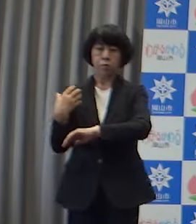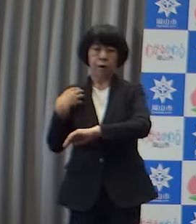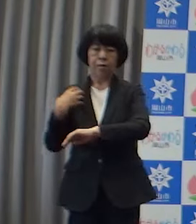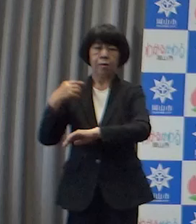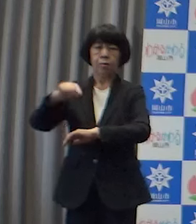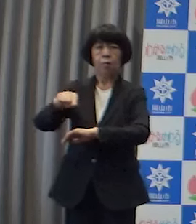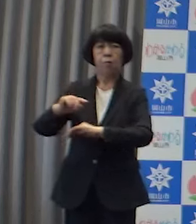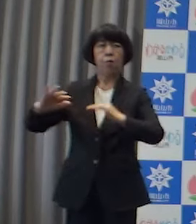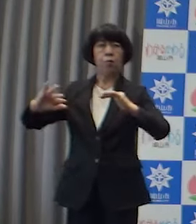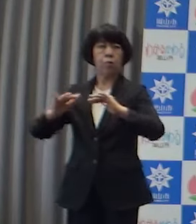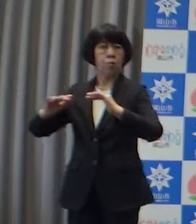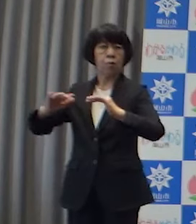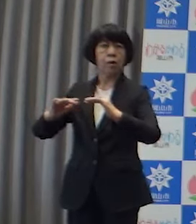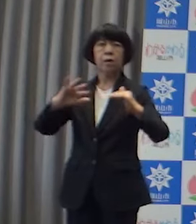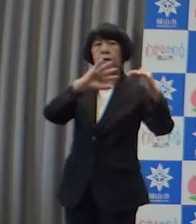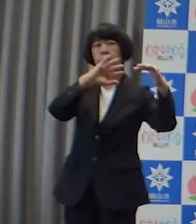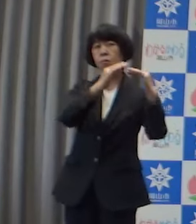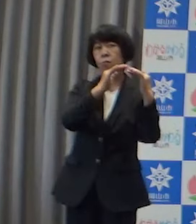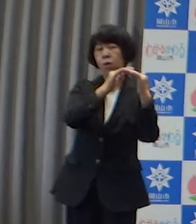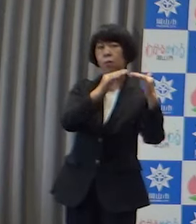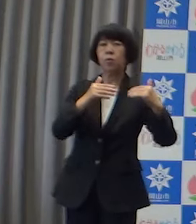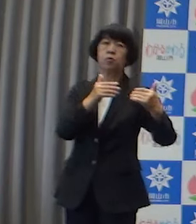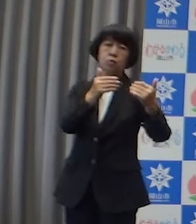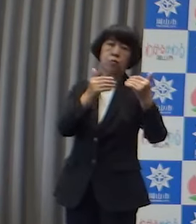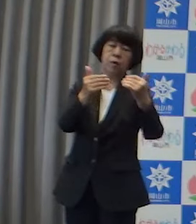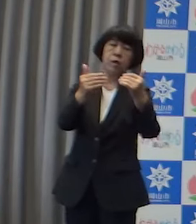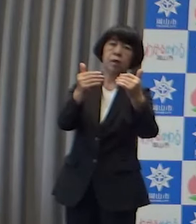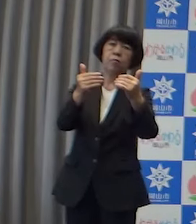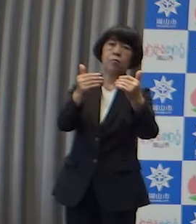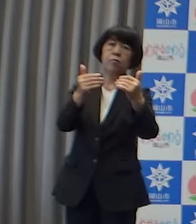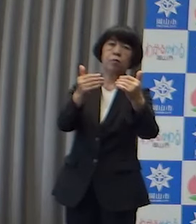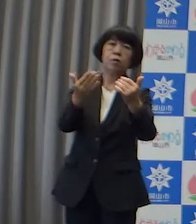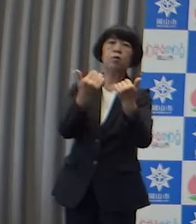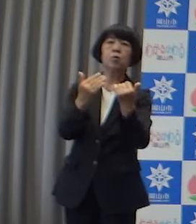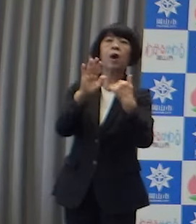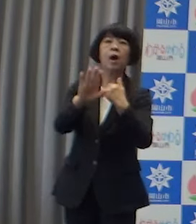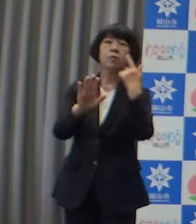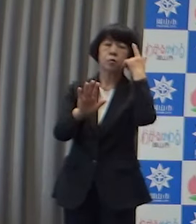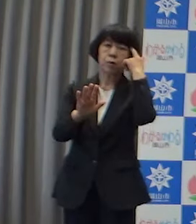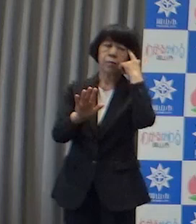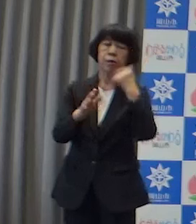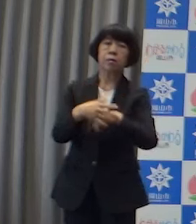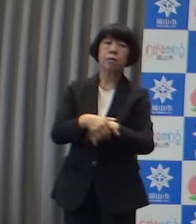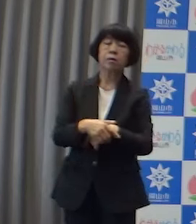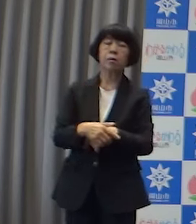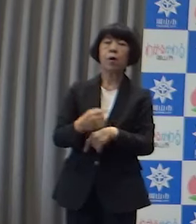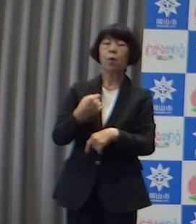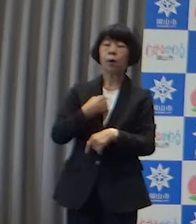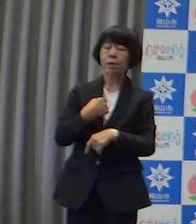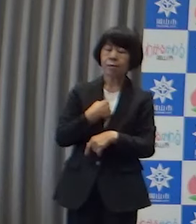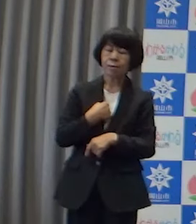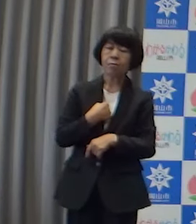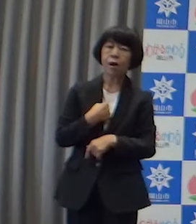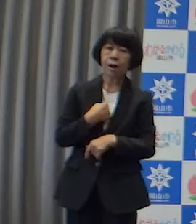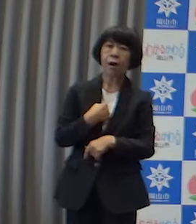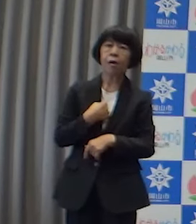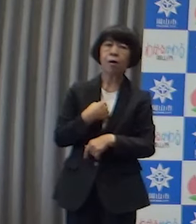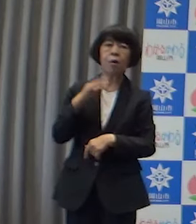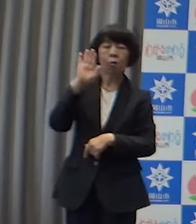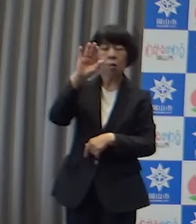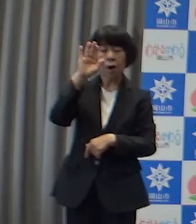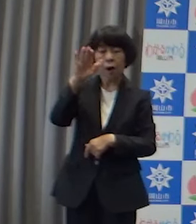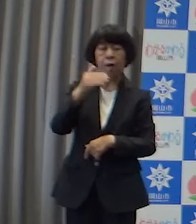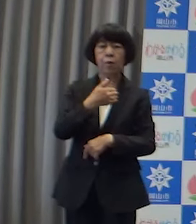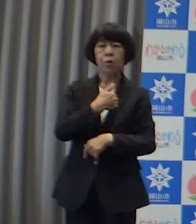続けていきたいと思いますが、首長会談自身は私自身はこれからもできれば